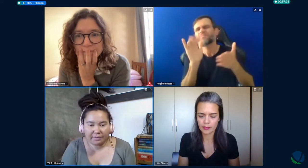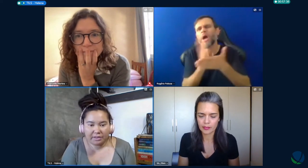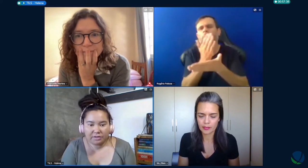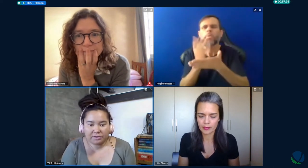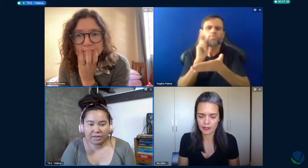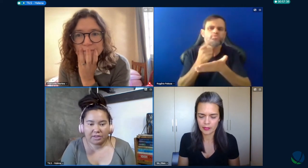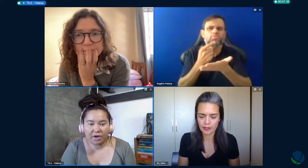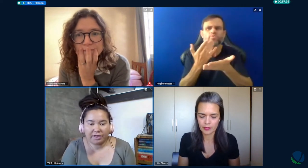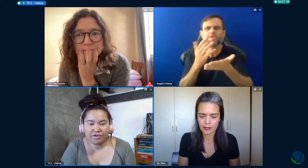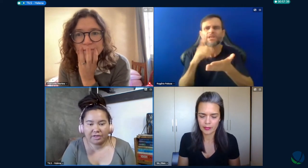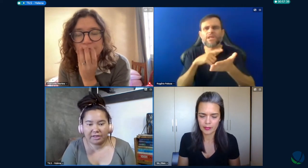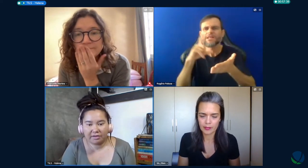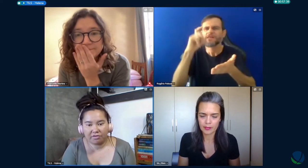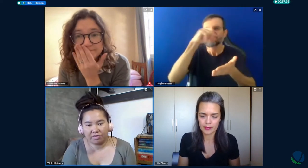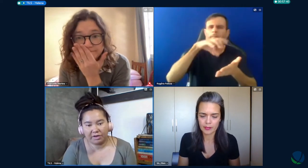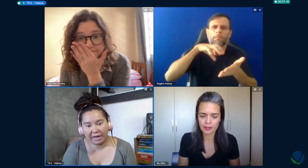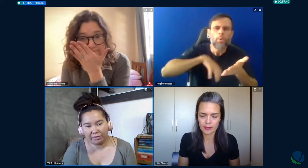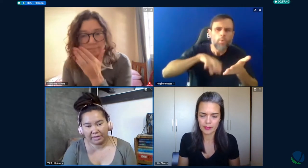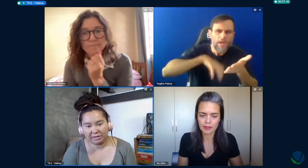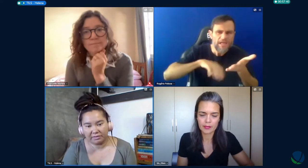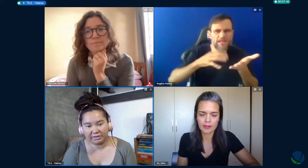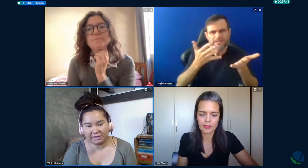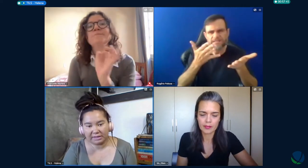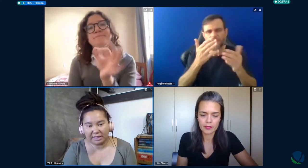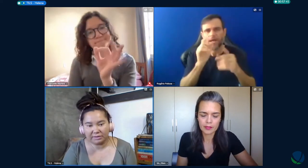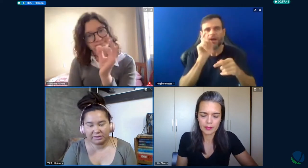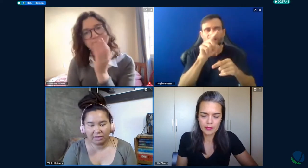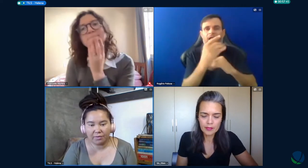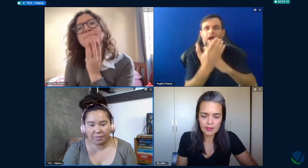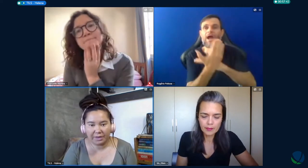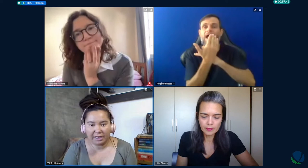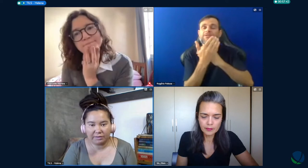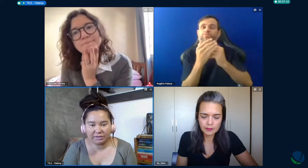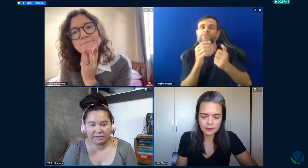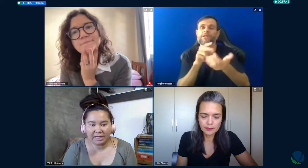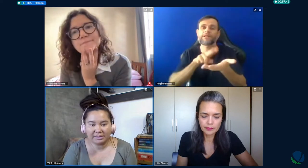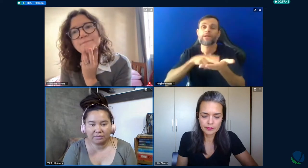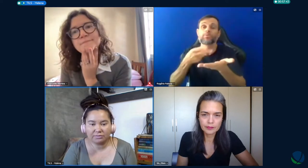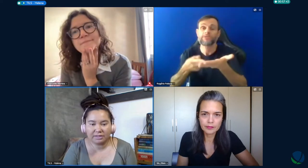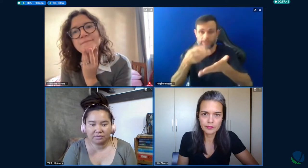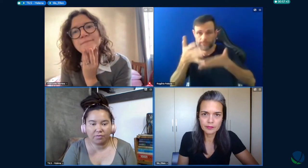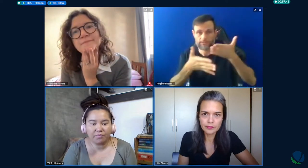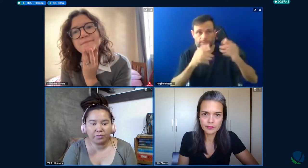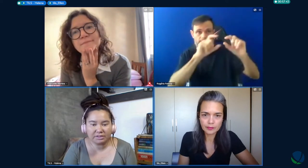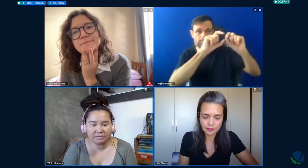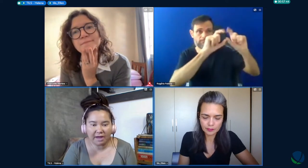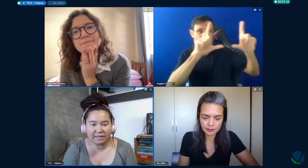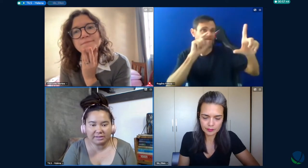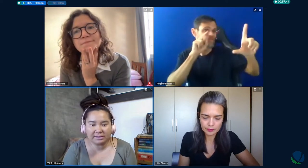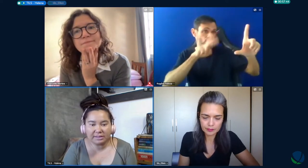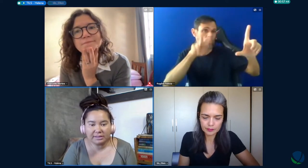abre, só que na hora de ler o texto e fazer essa tradução para a língua de sinais, é um texto com